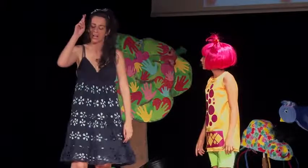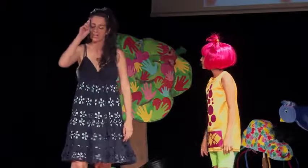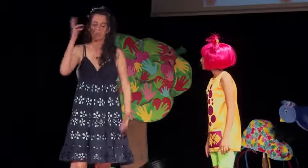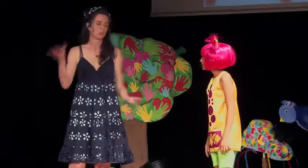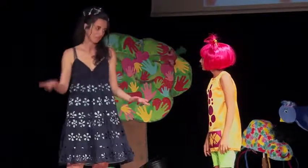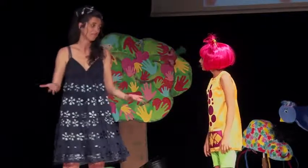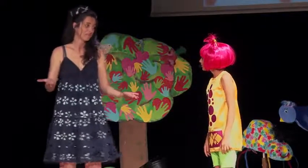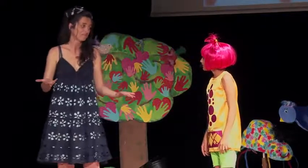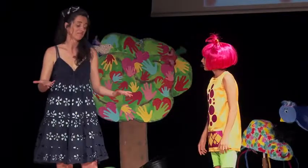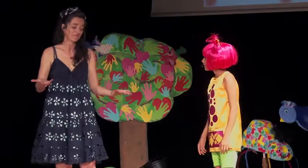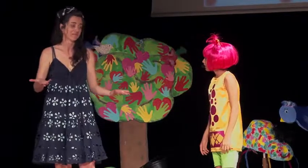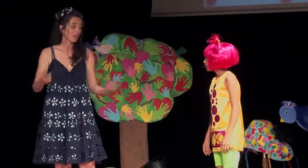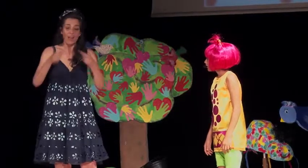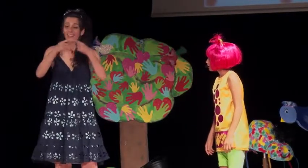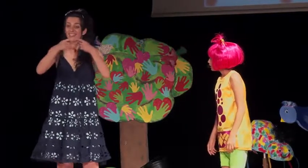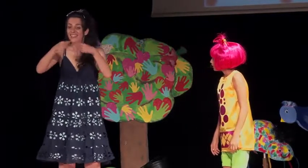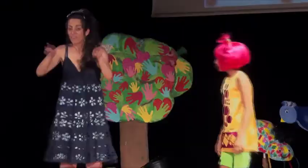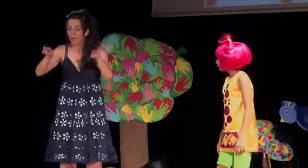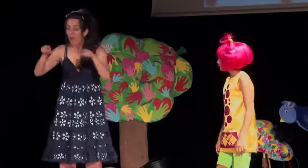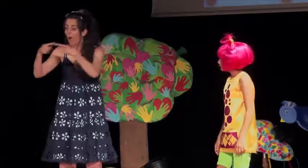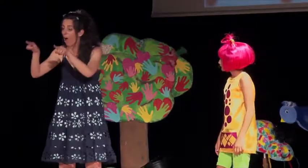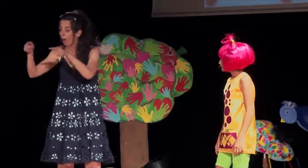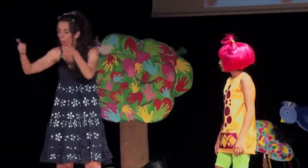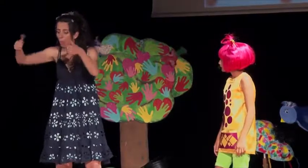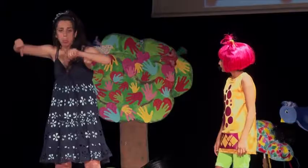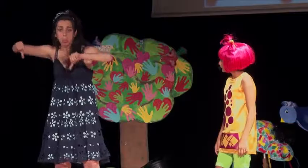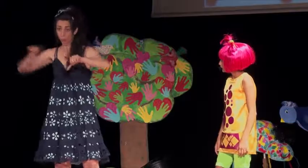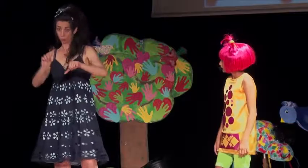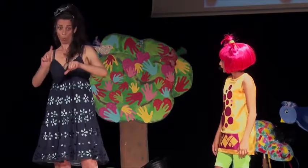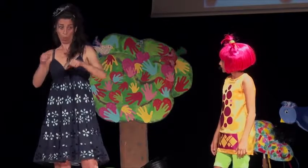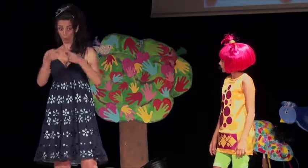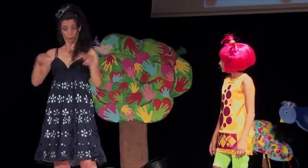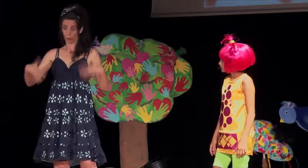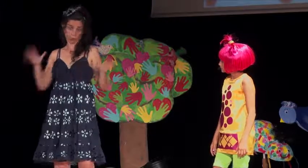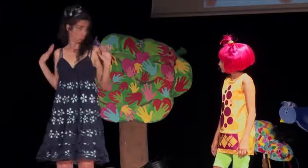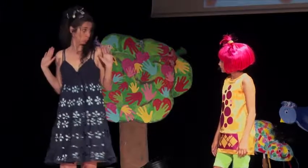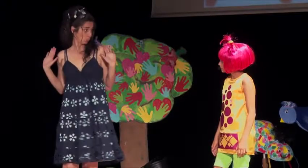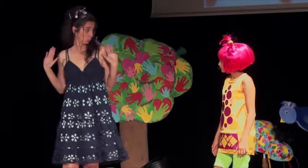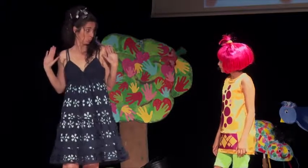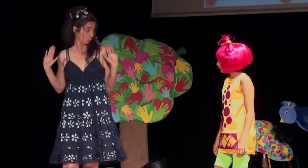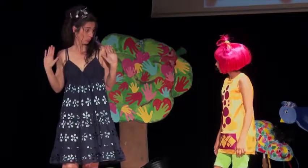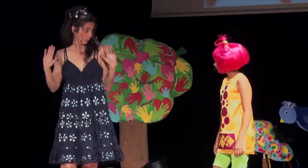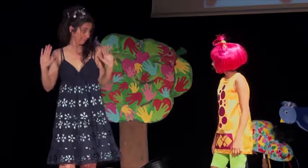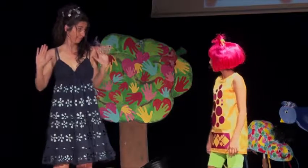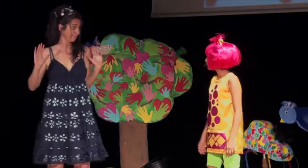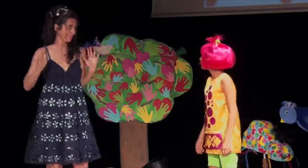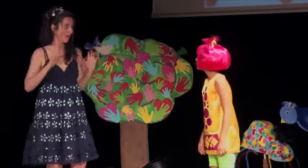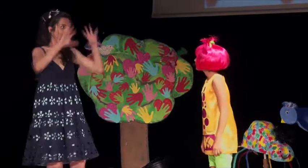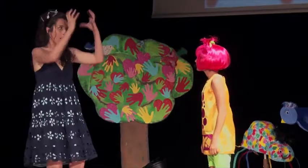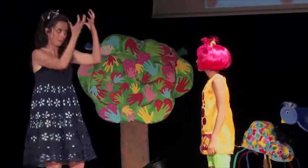raison. Être différent, c'est pas moins bien, c'est juste pas pareil. Je voudrais bien aller sur ta planète un